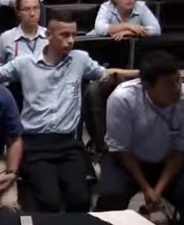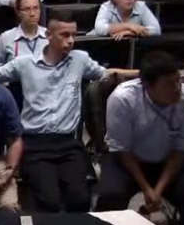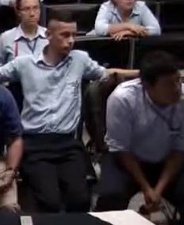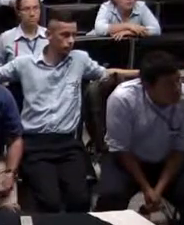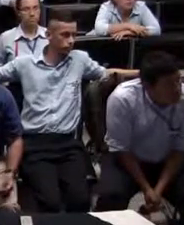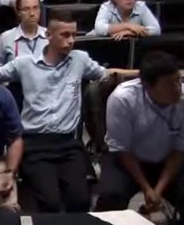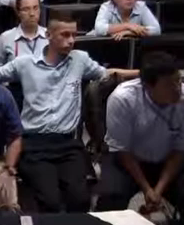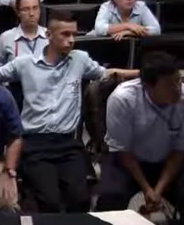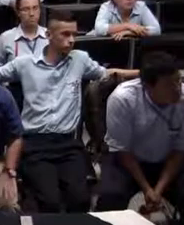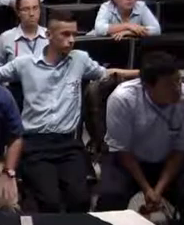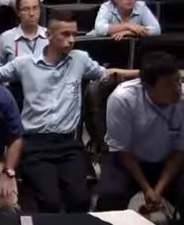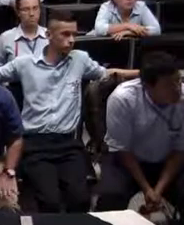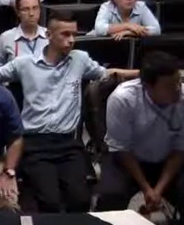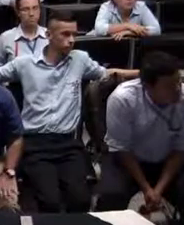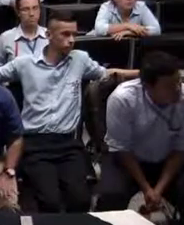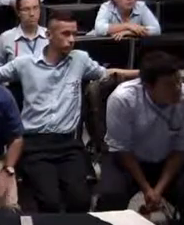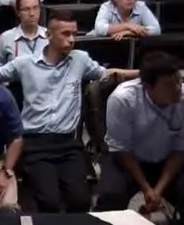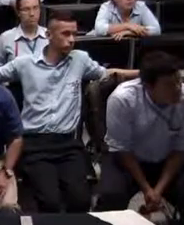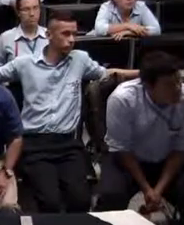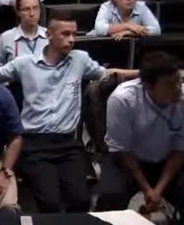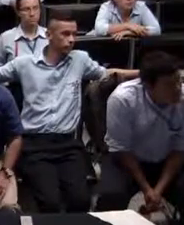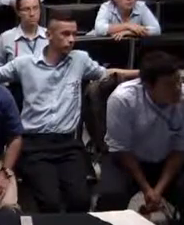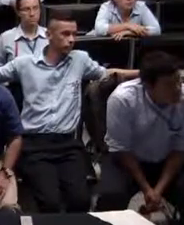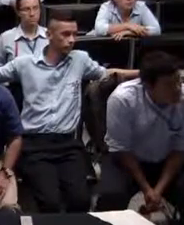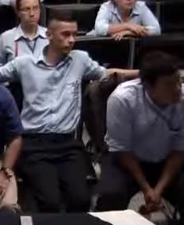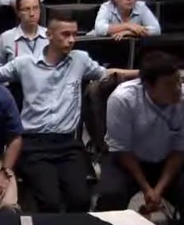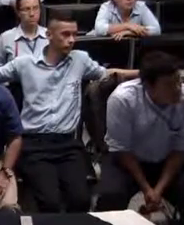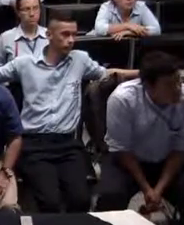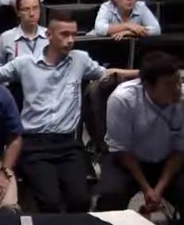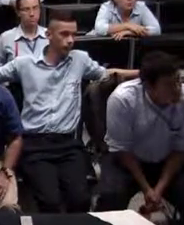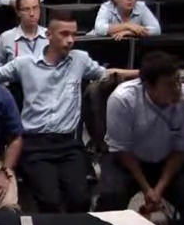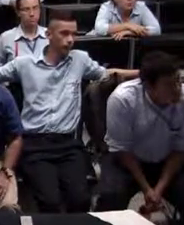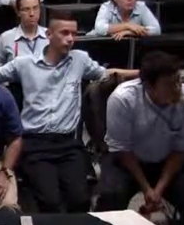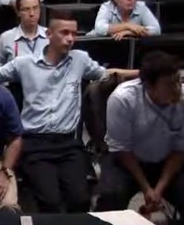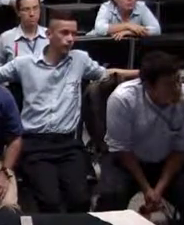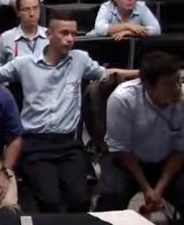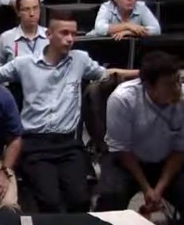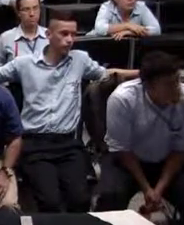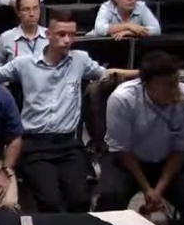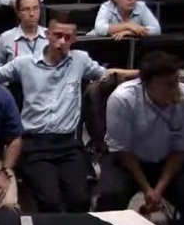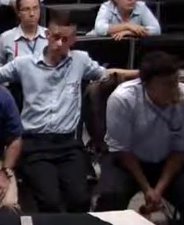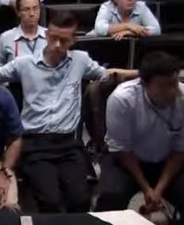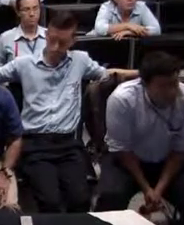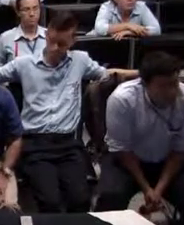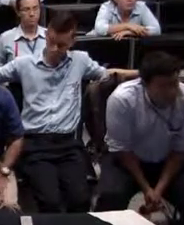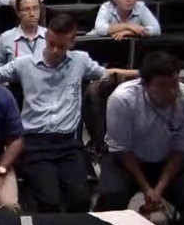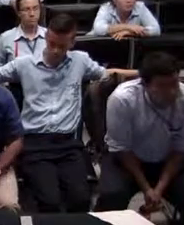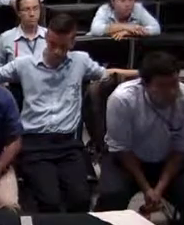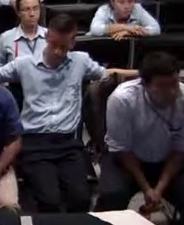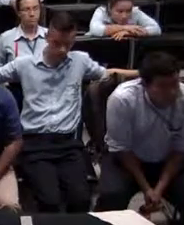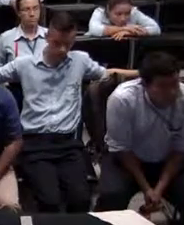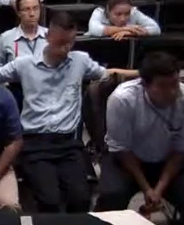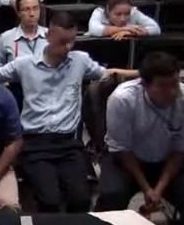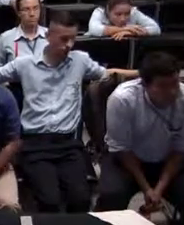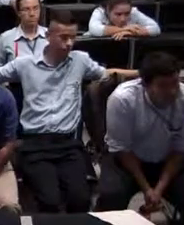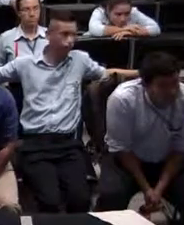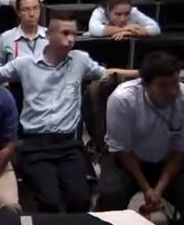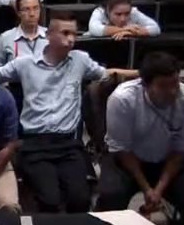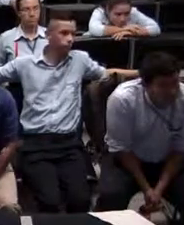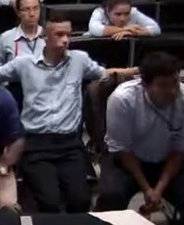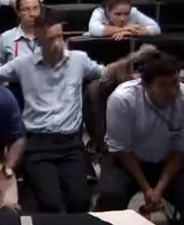haciendo? También necesitamos que la intervención de por experiencia, algunos